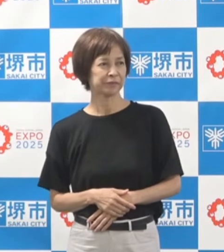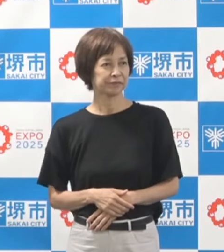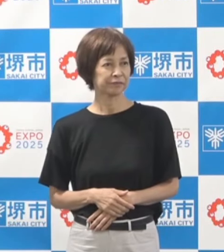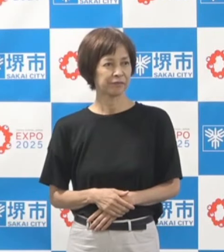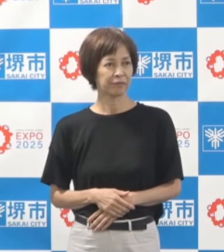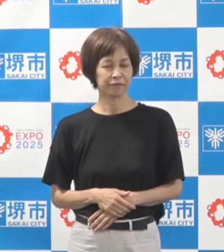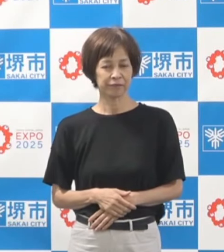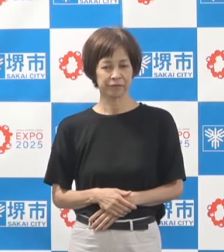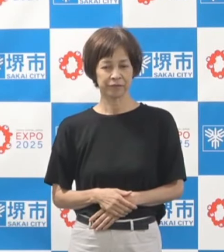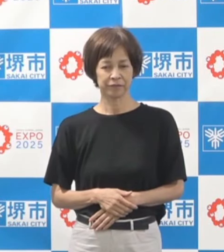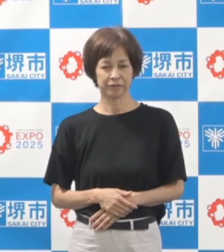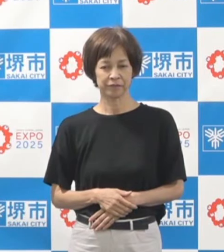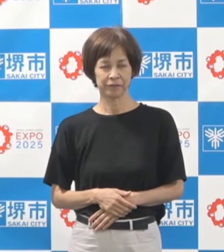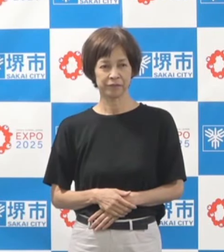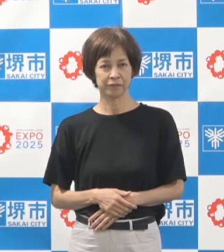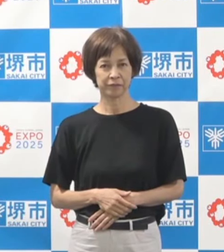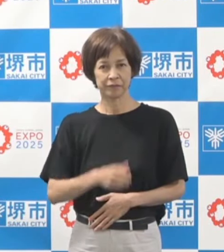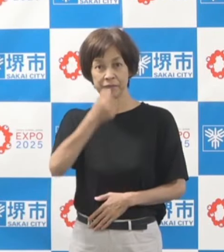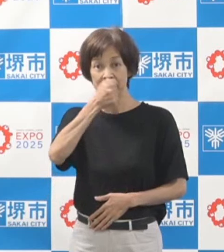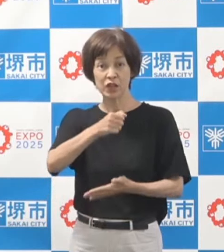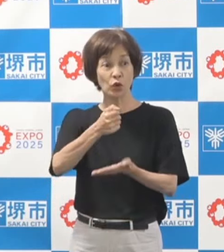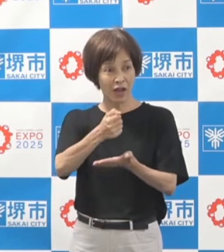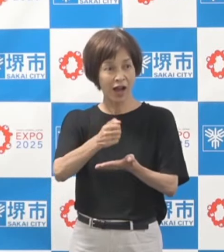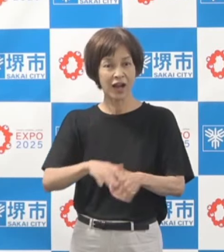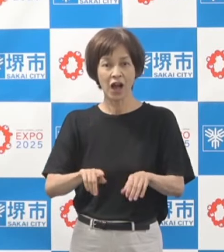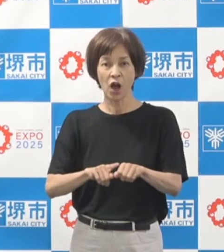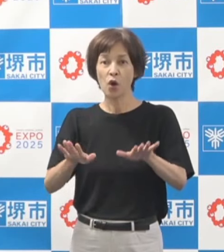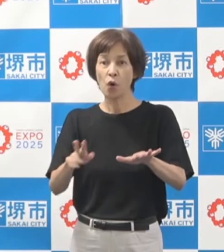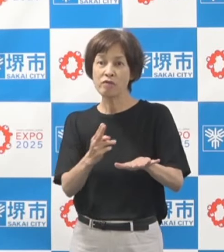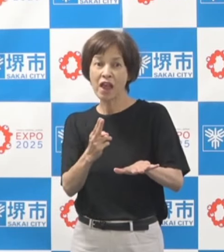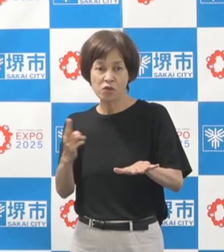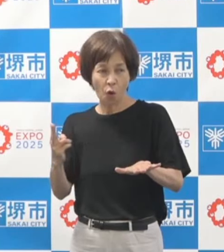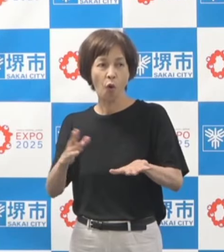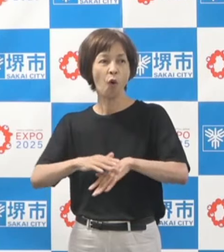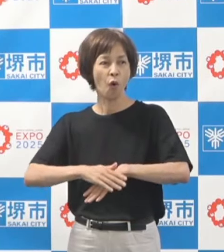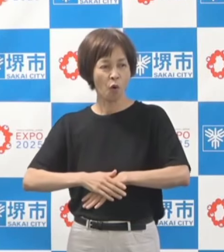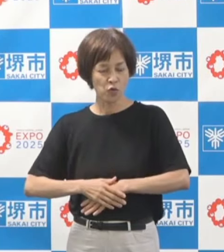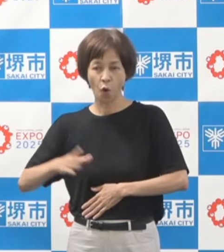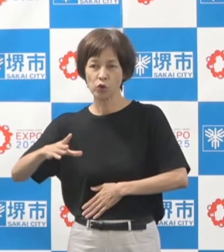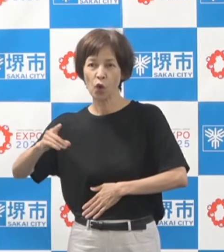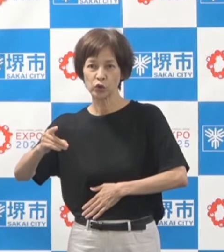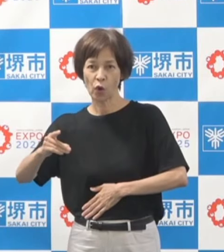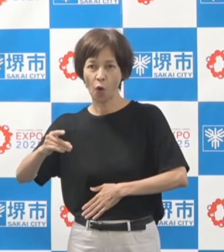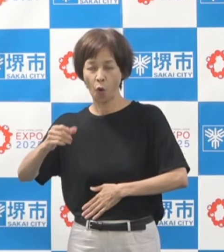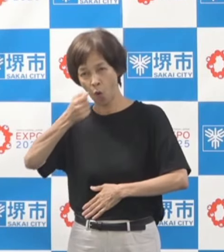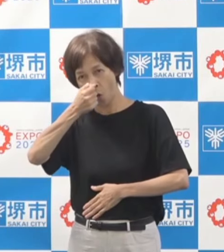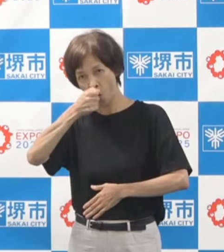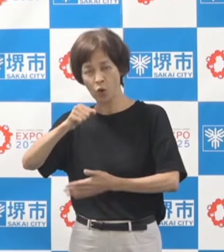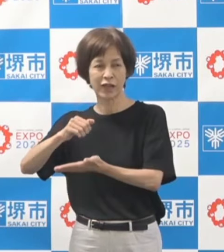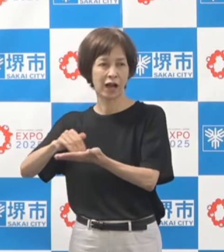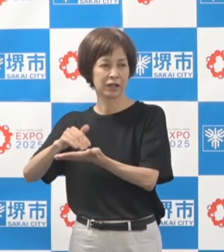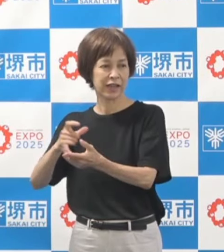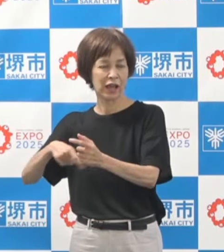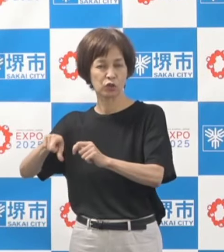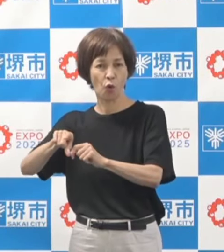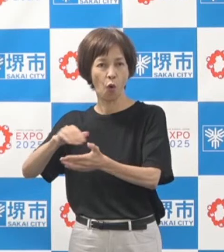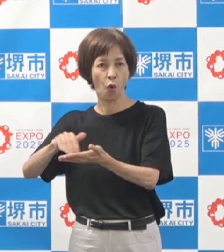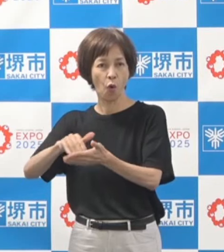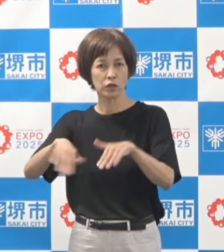予算規模っていうの は、はい、今年度の予算当初予算で計上しておりまして、予算総額とし